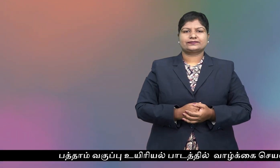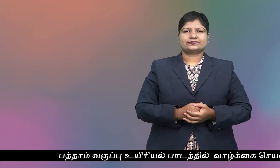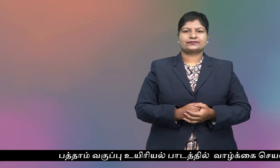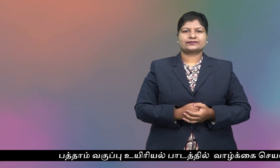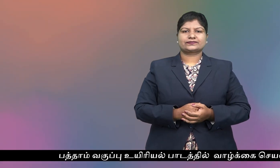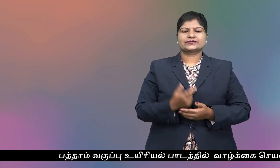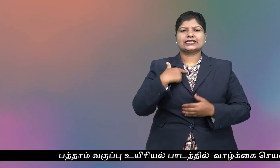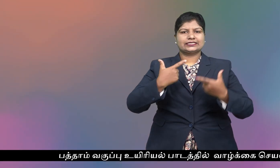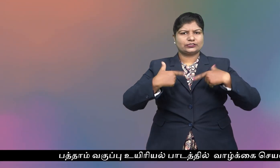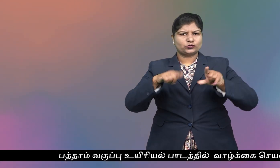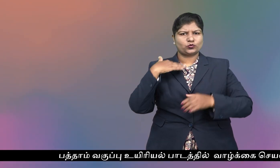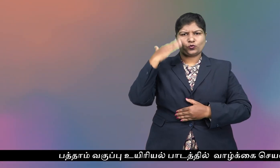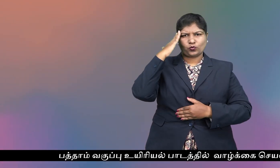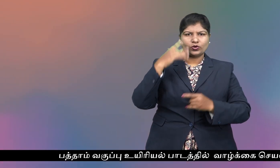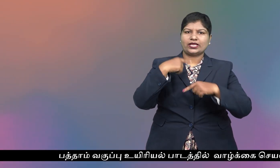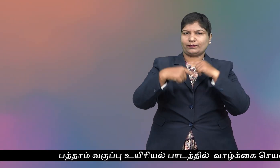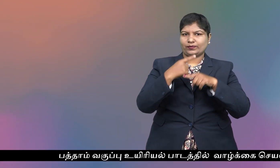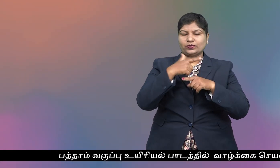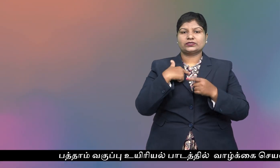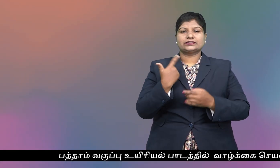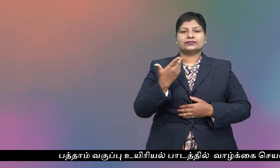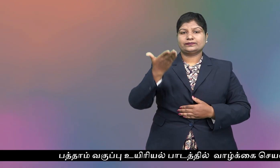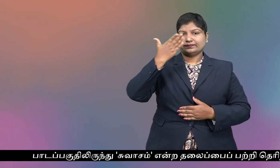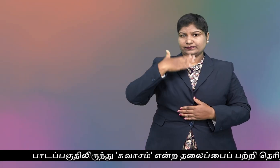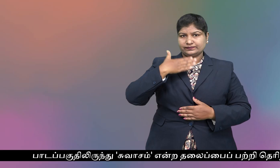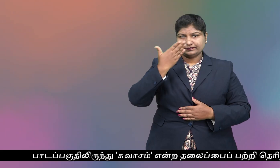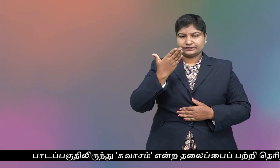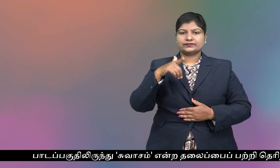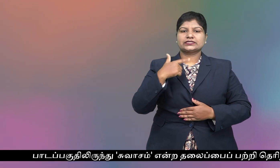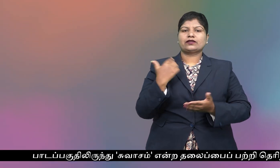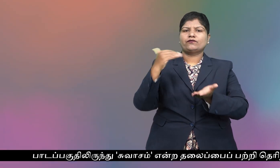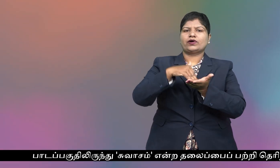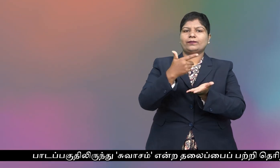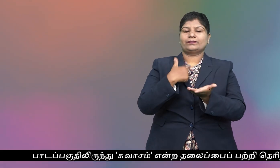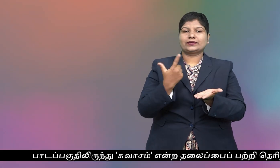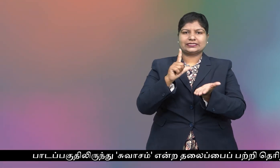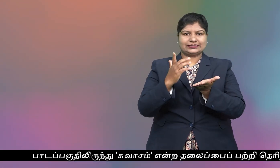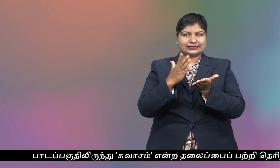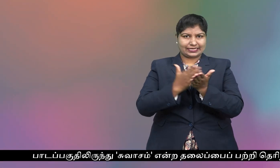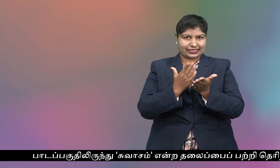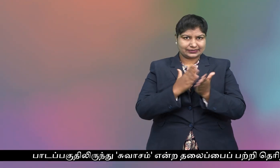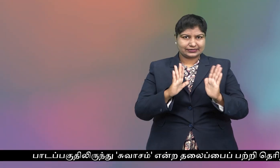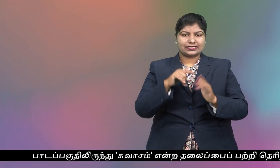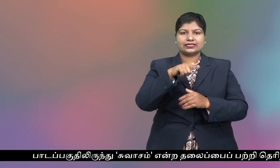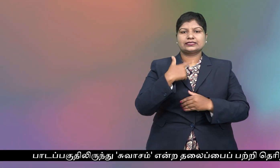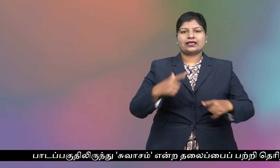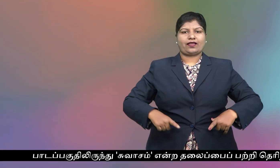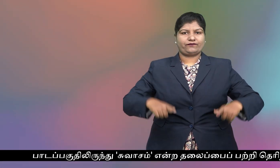பத்தாம் வகுப்பு உயிரியல் பாடத்தில் வாழ்க்கை செயல்முறைகள் பாடப்பகுதியிலிருந்து சுவாசம் என்ற தலைப்பை பற்றி தெரிந்து கொள்வோம்.